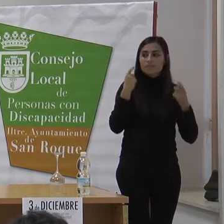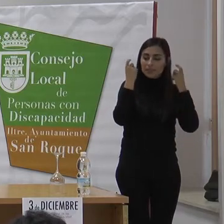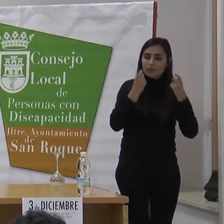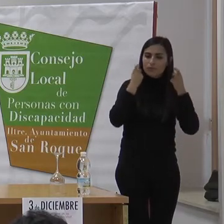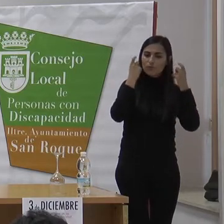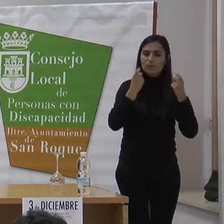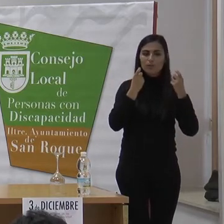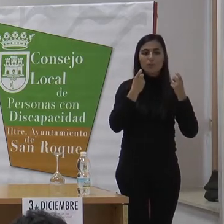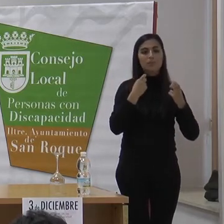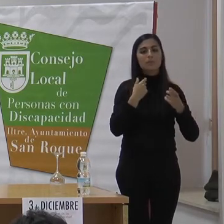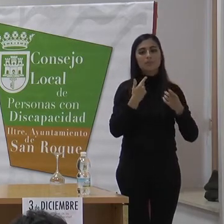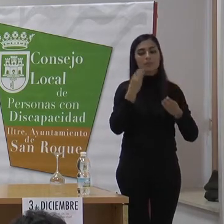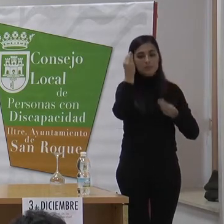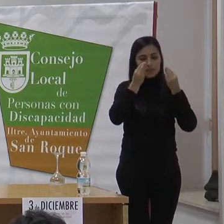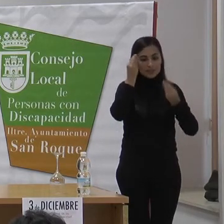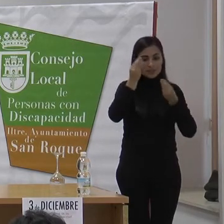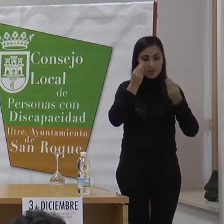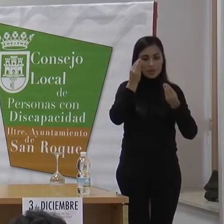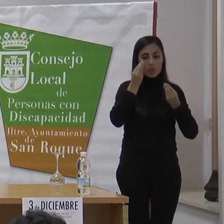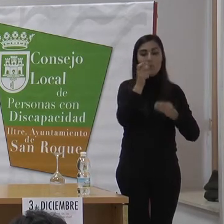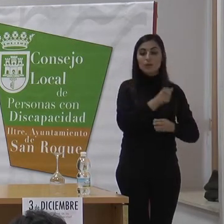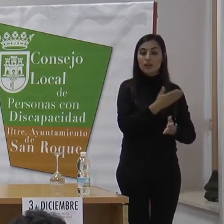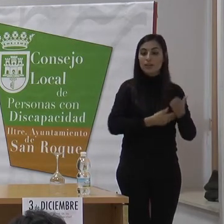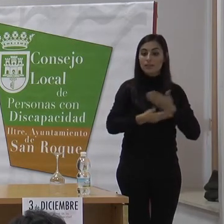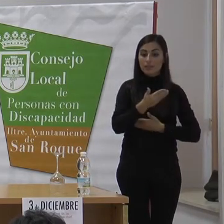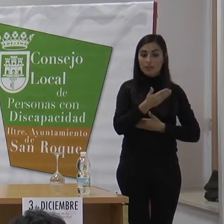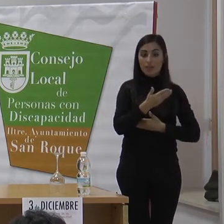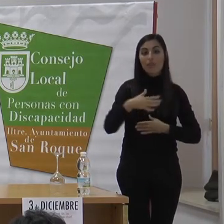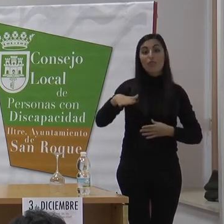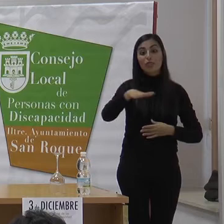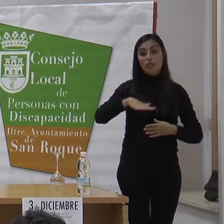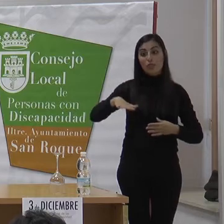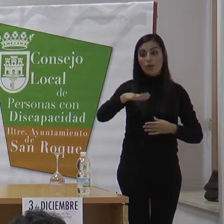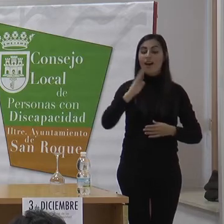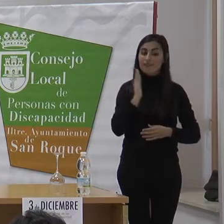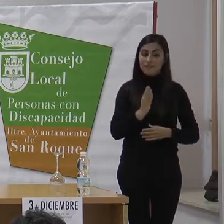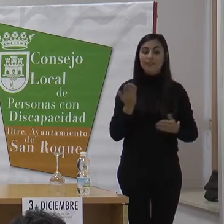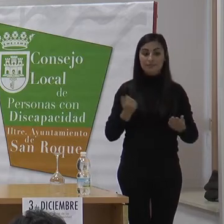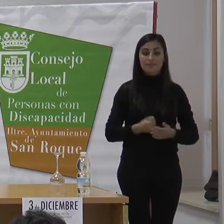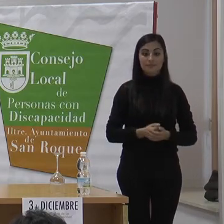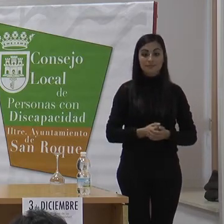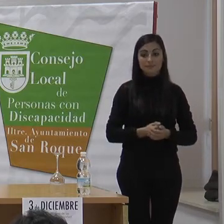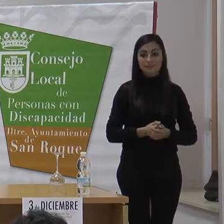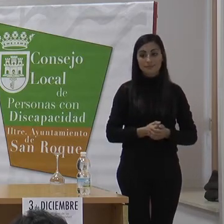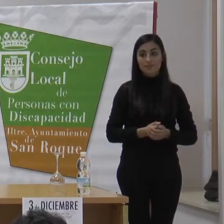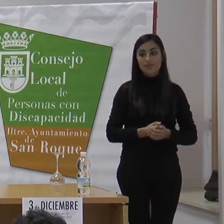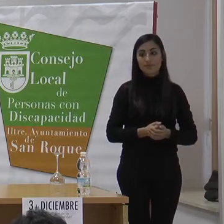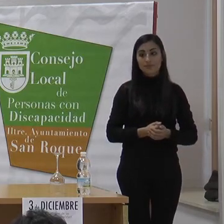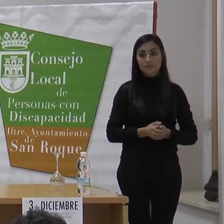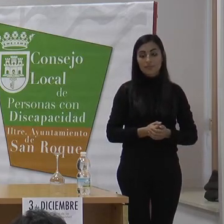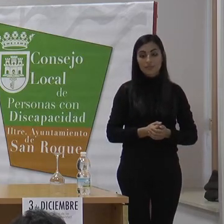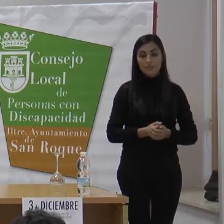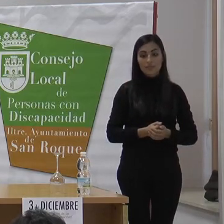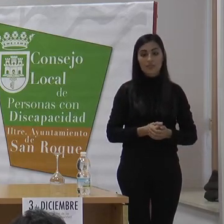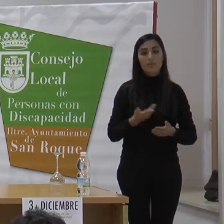la discapacidad la crea el medio y el entorno, más posibilidades tendremos. Entonces, muchas veces pues por recurrir